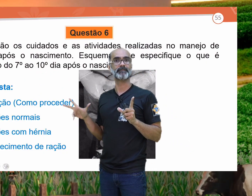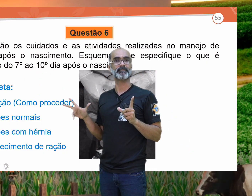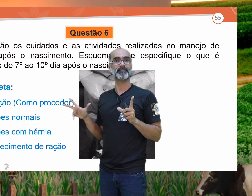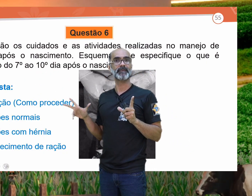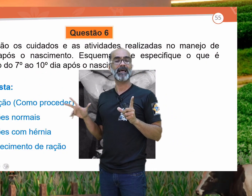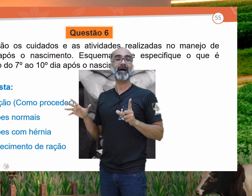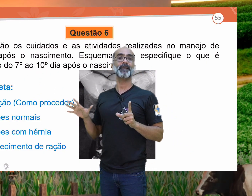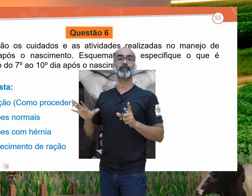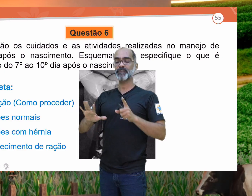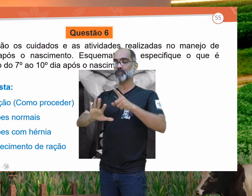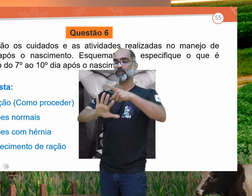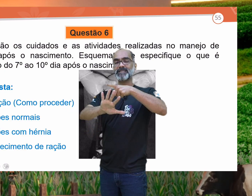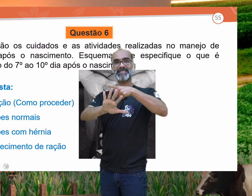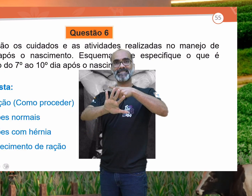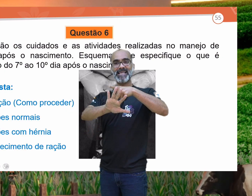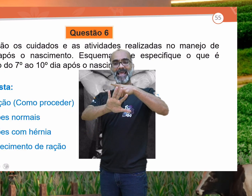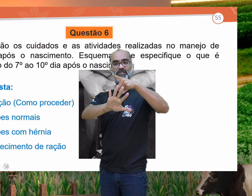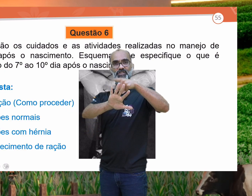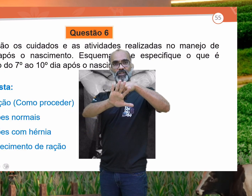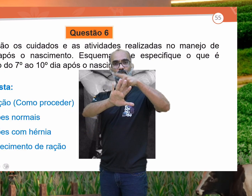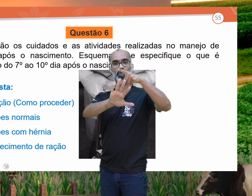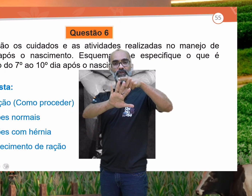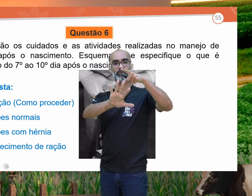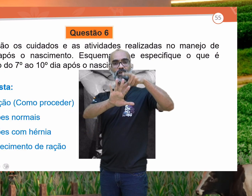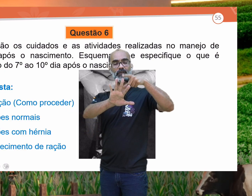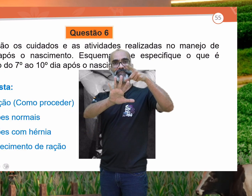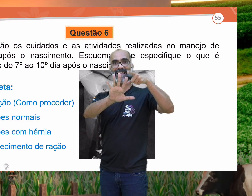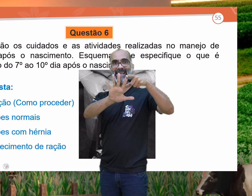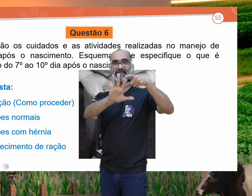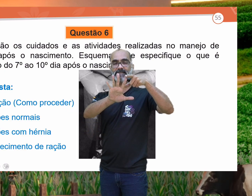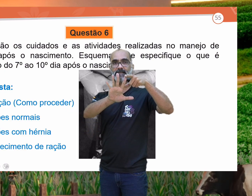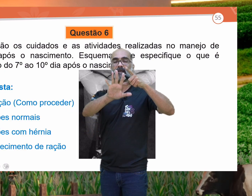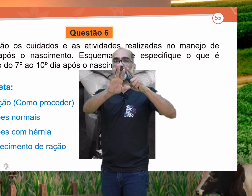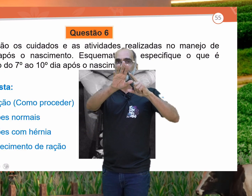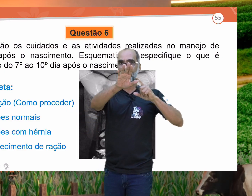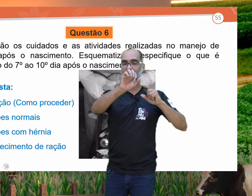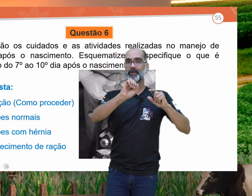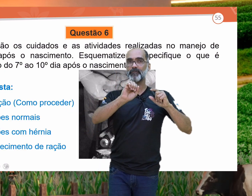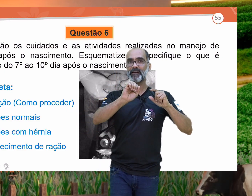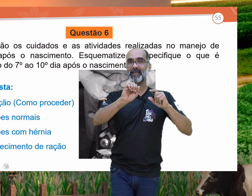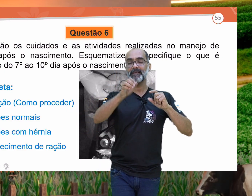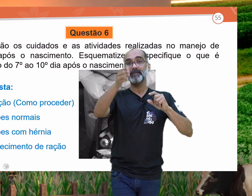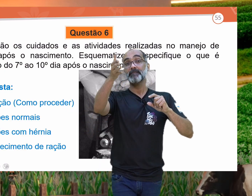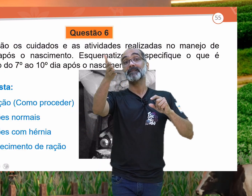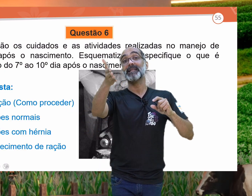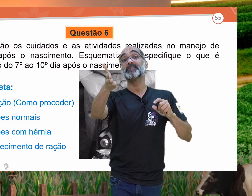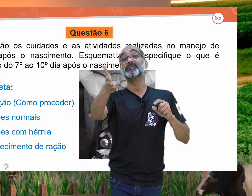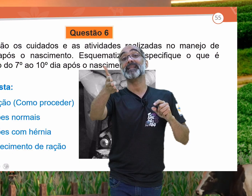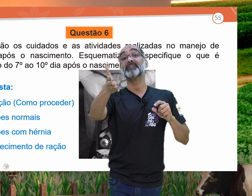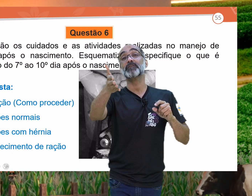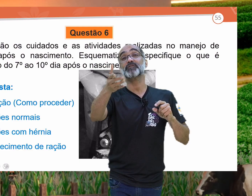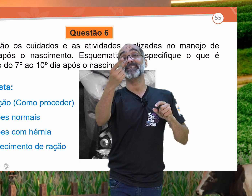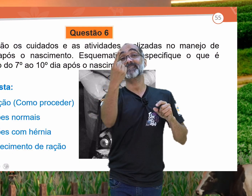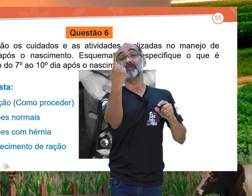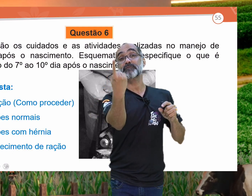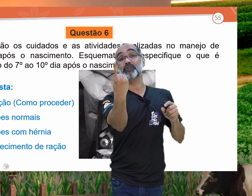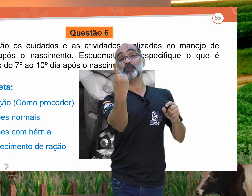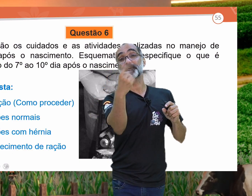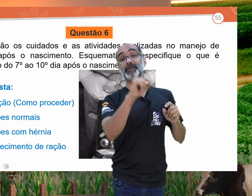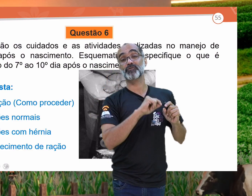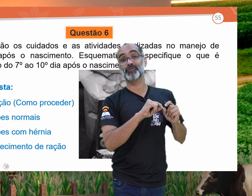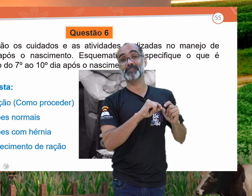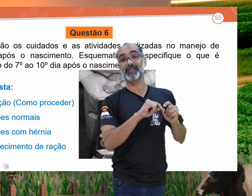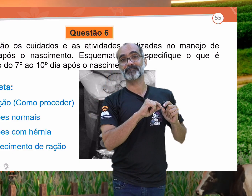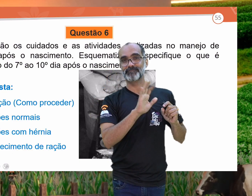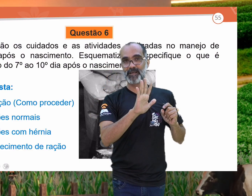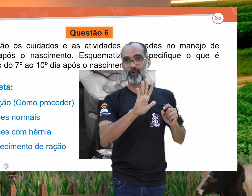semana. Ah, professor, 7, 8, 9, 10. Lembra que eu falei? Isso levando em consideração se